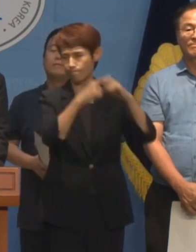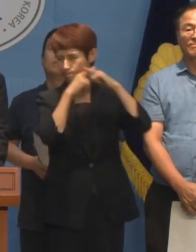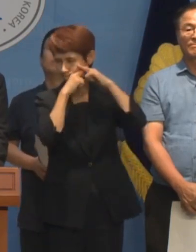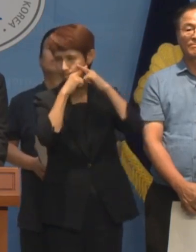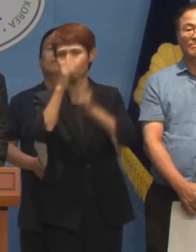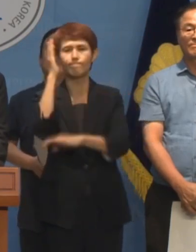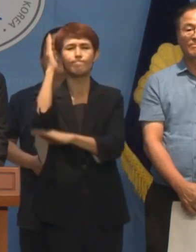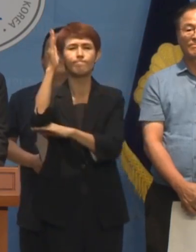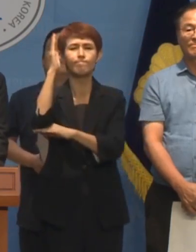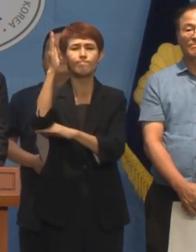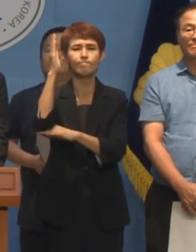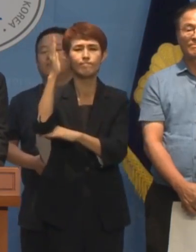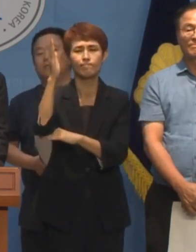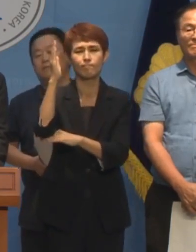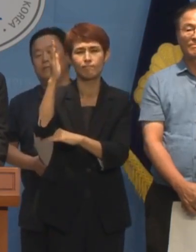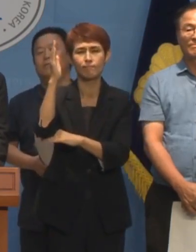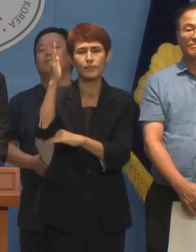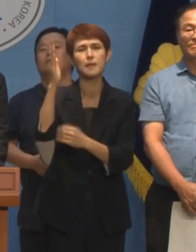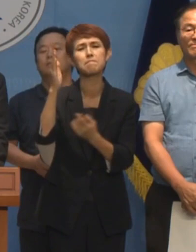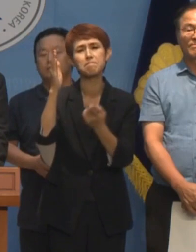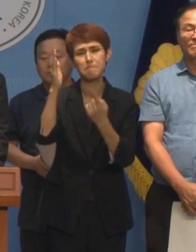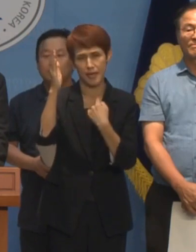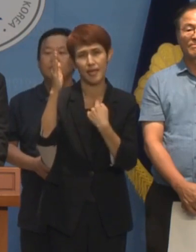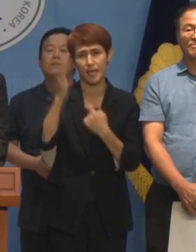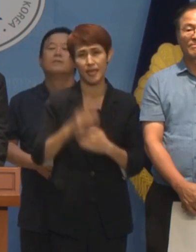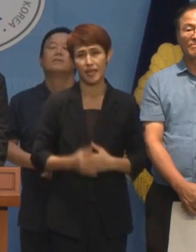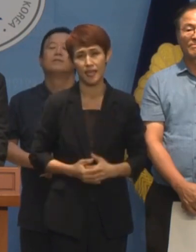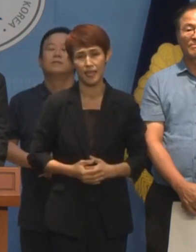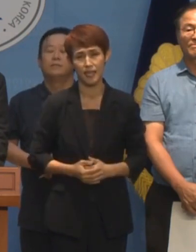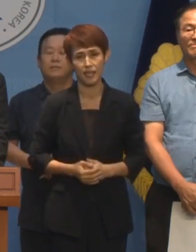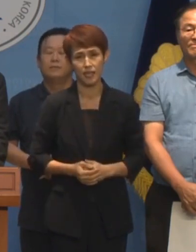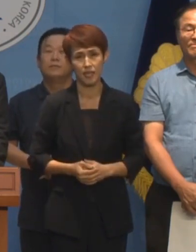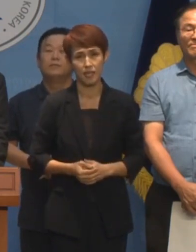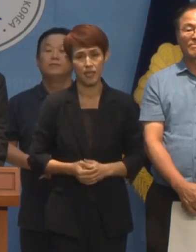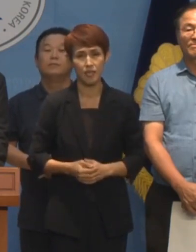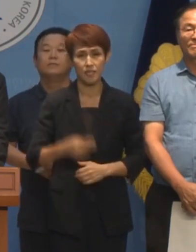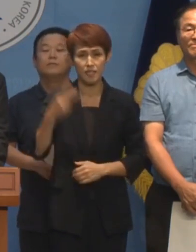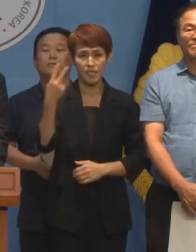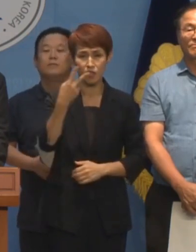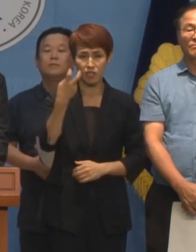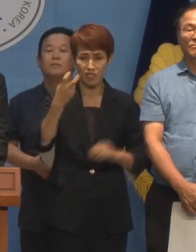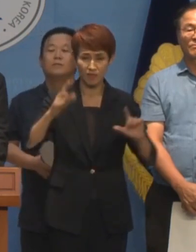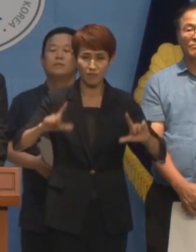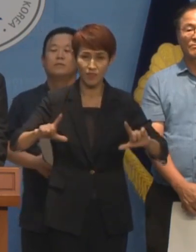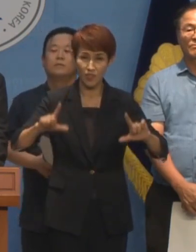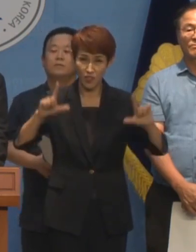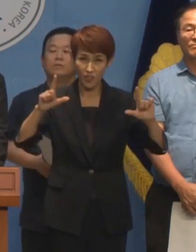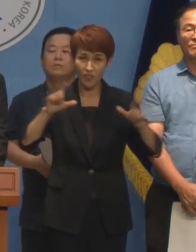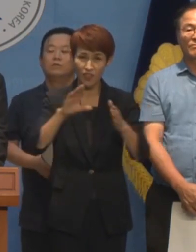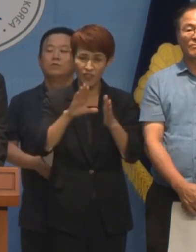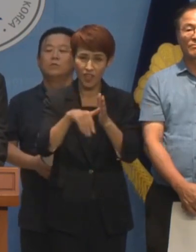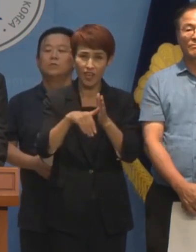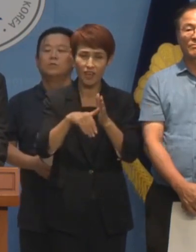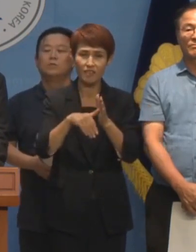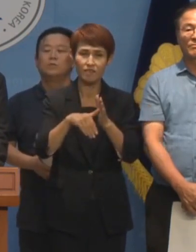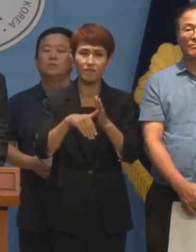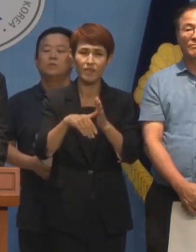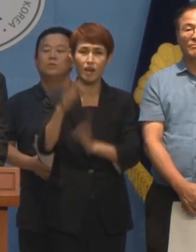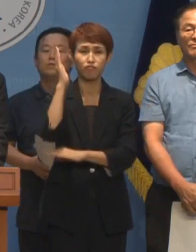하고 시국강연회를 했던 시절입니다. 2020년대 들어와서